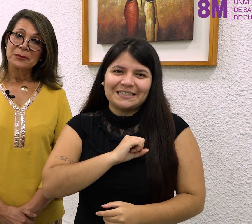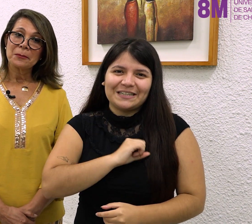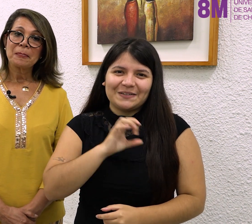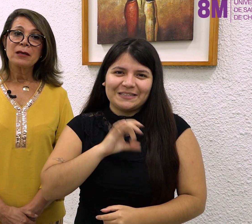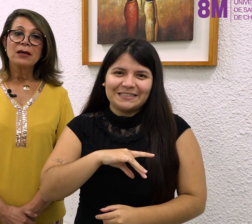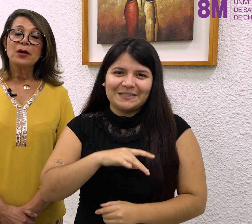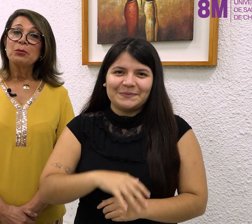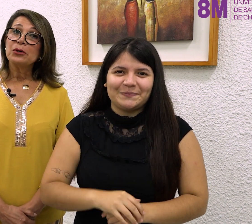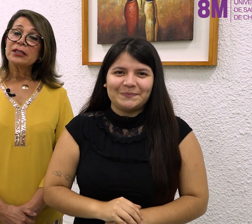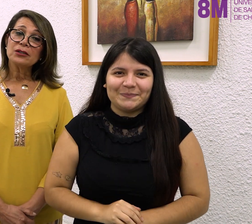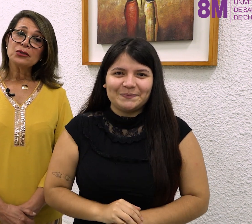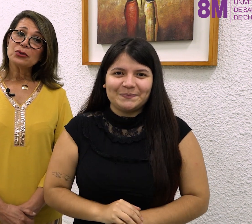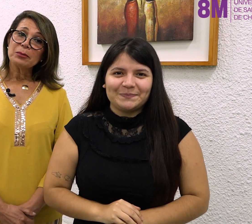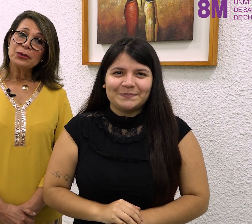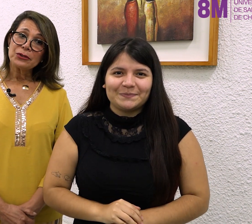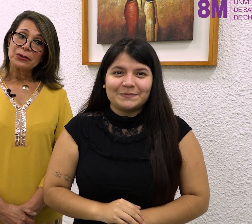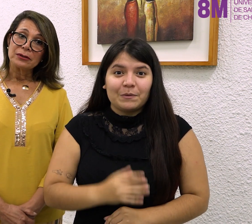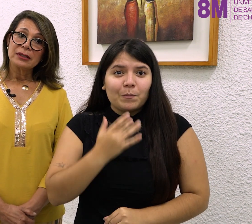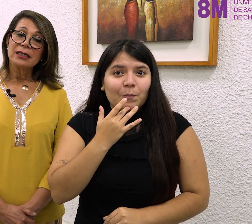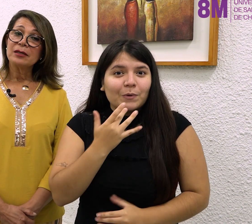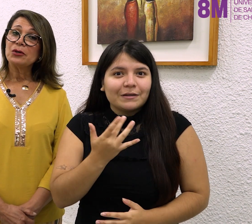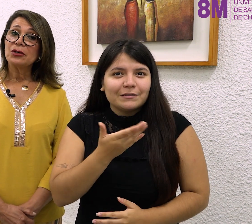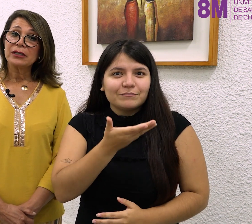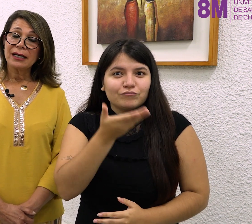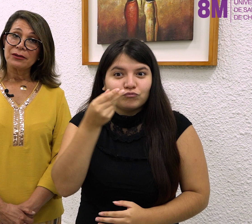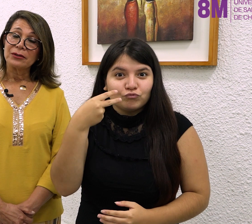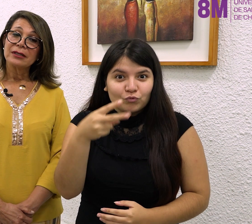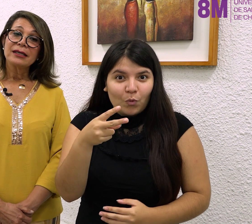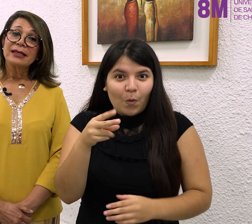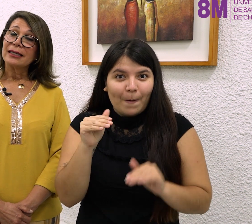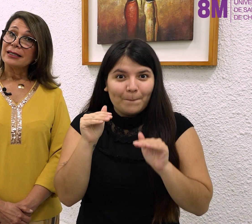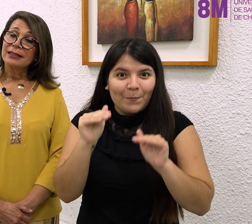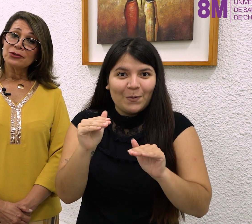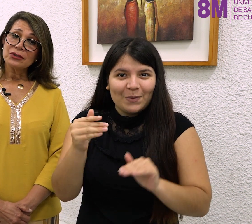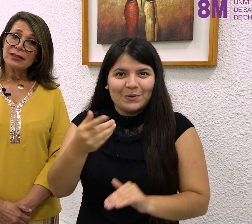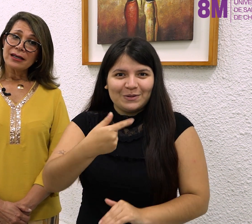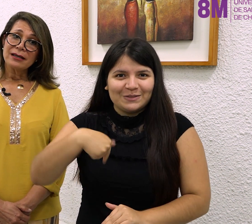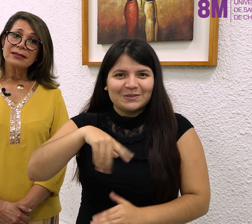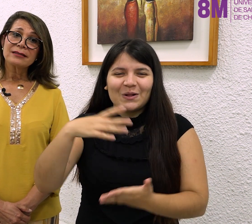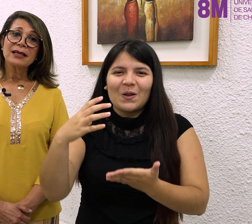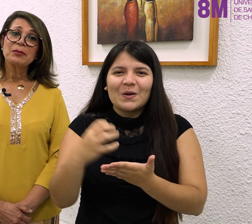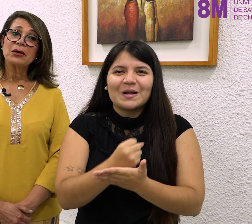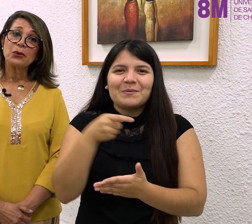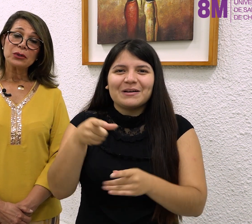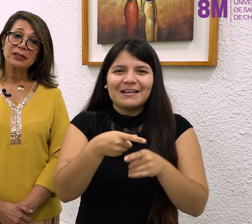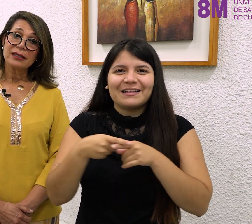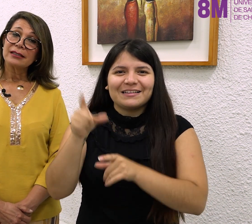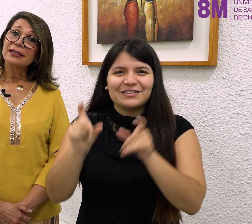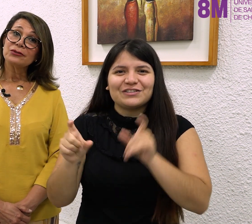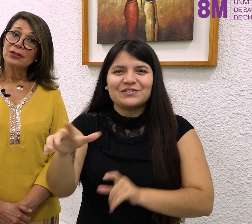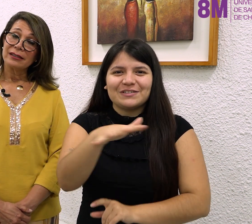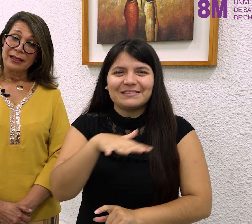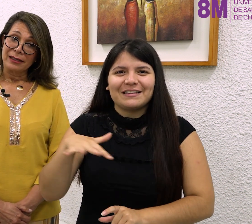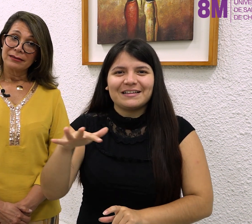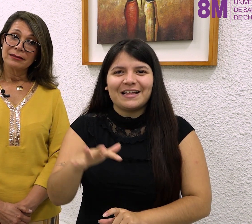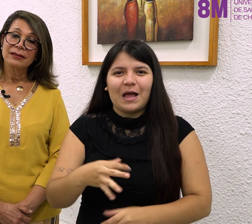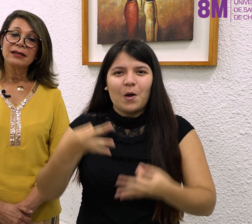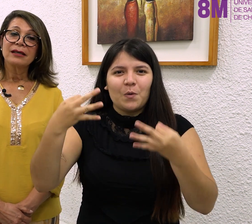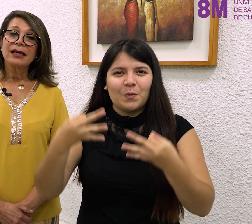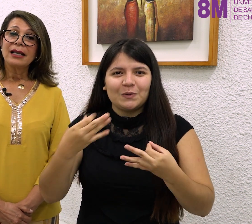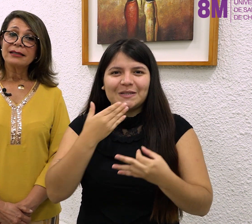Chile. Porque con su apoyo hemos logrado que esta sociedad sea más justa y